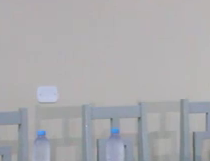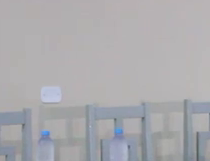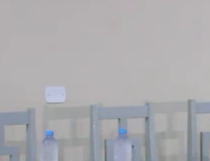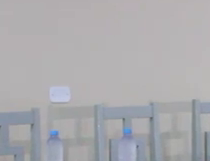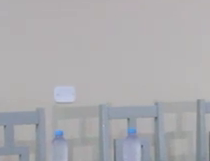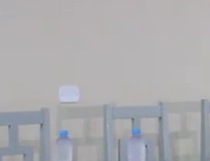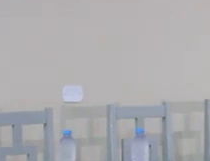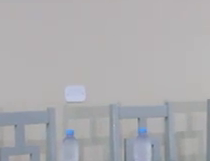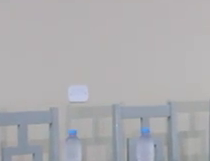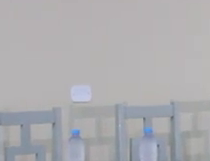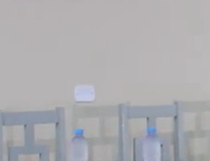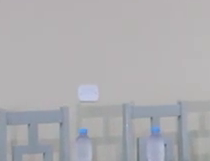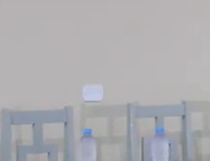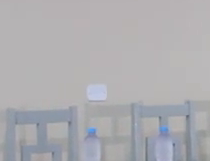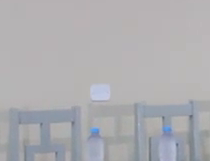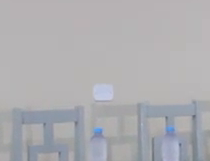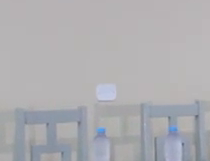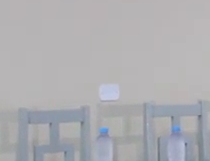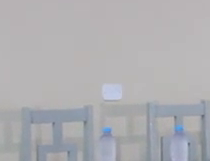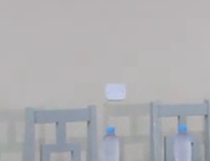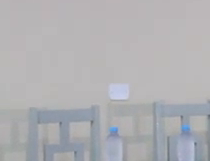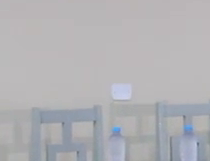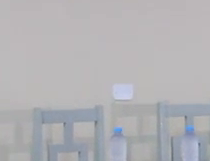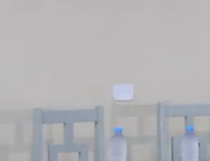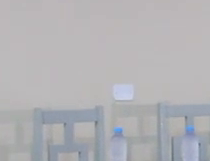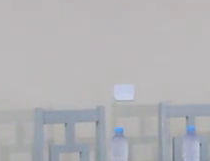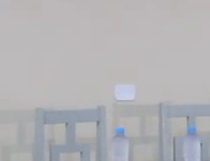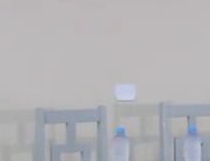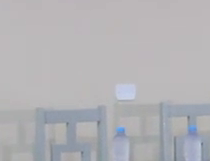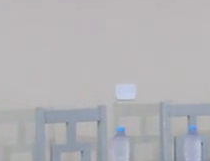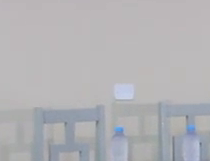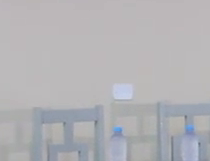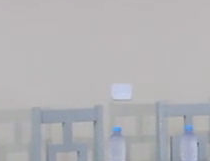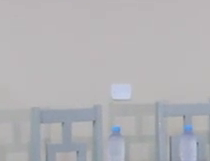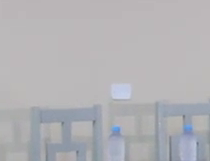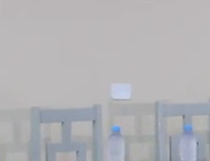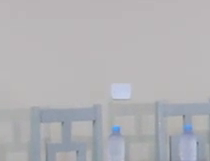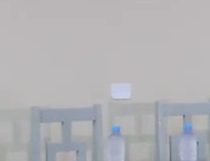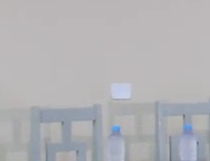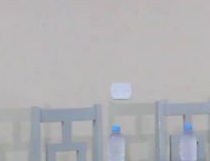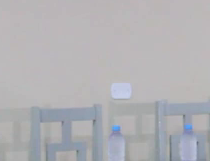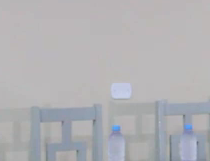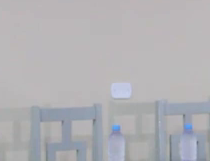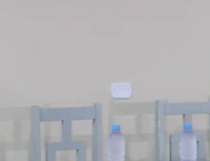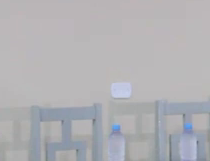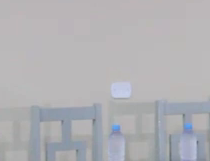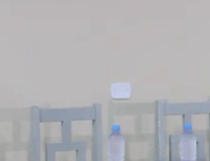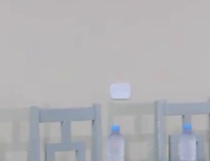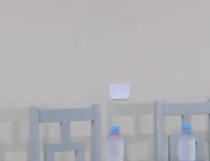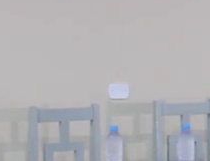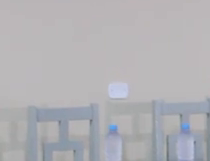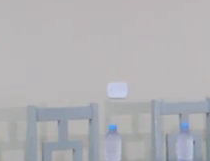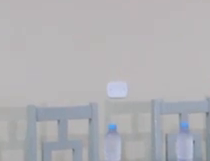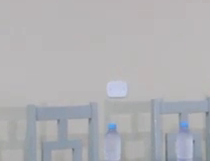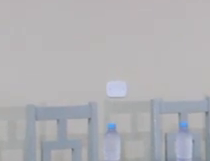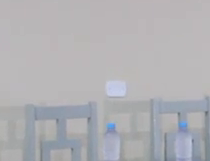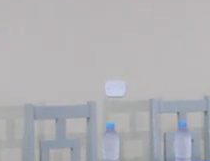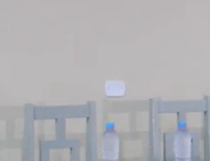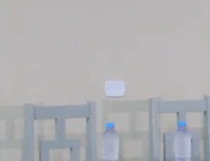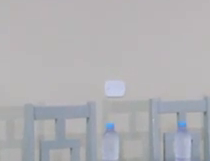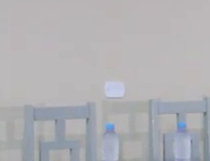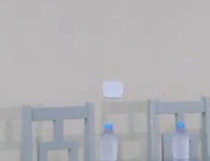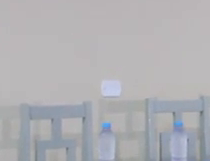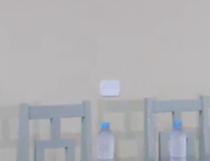irmão, que é da área de comunicação do Porto de Paranaguá, área ligada direta à